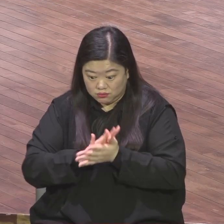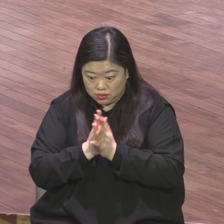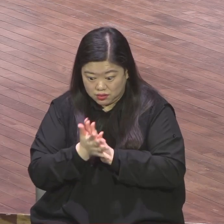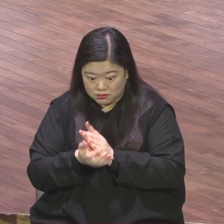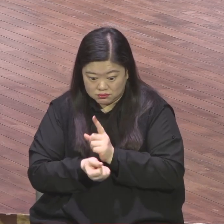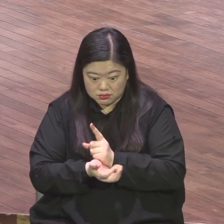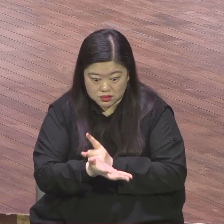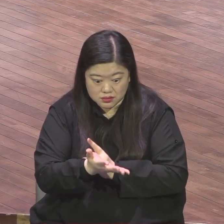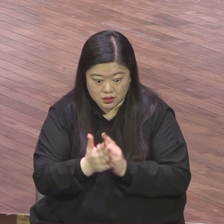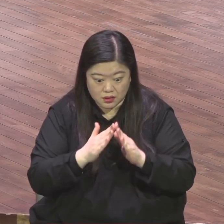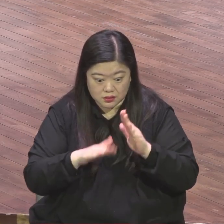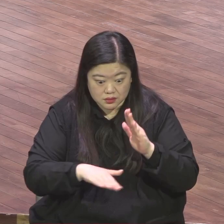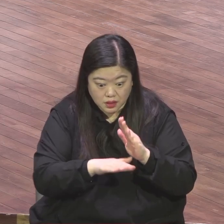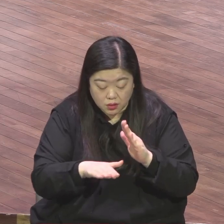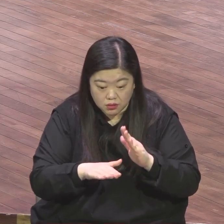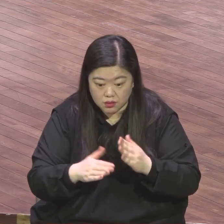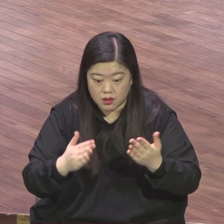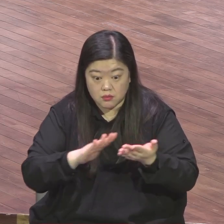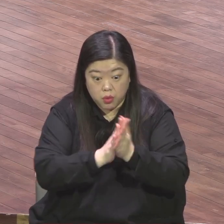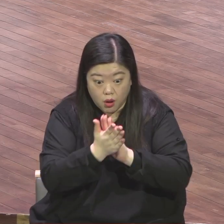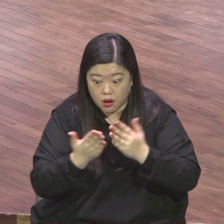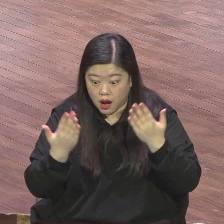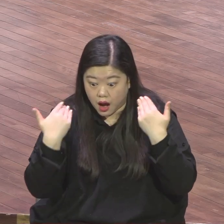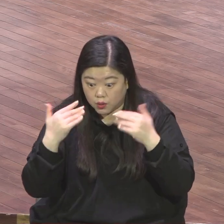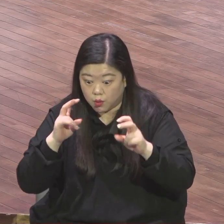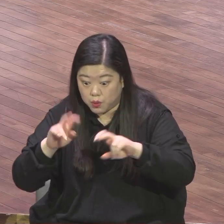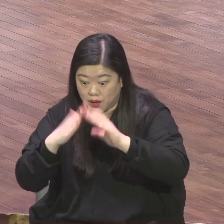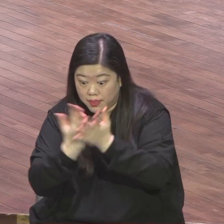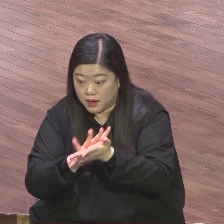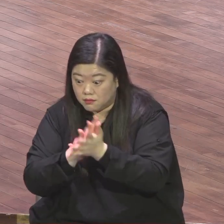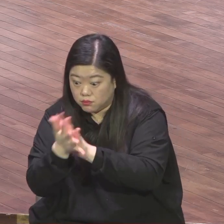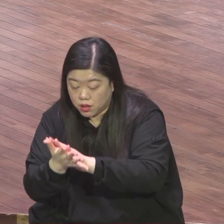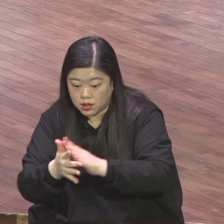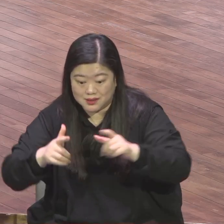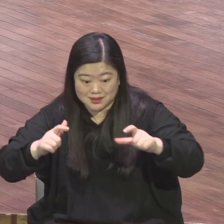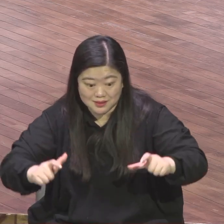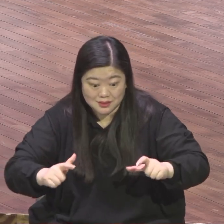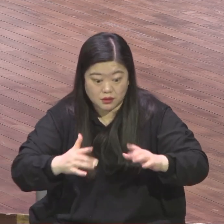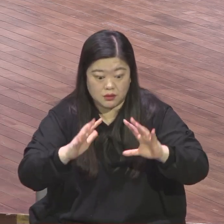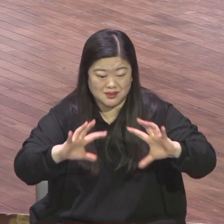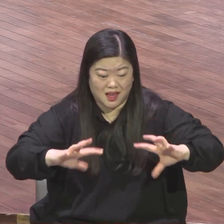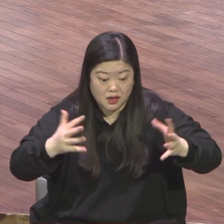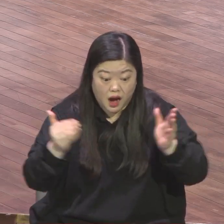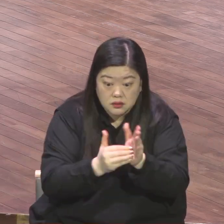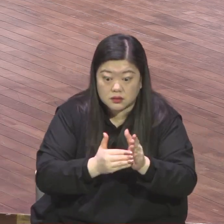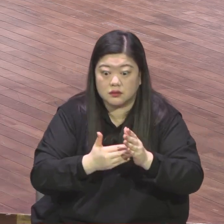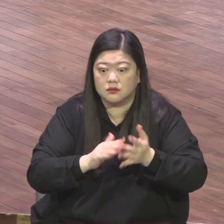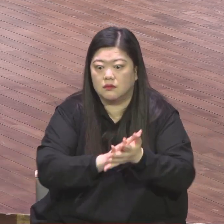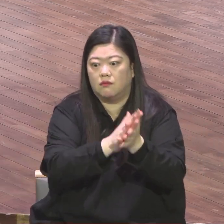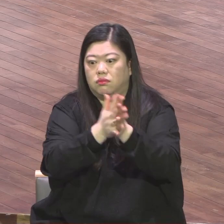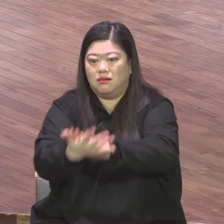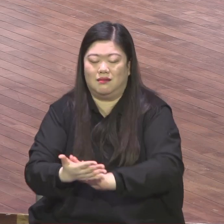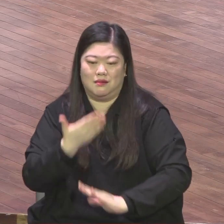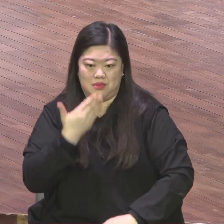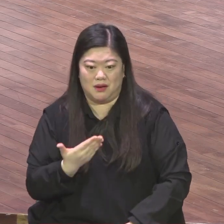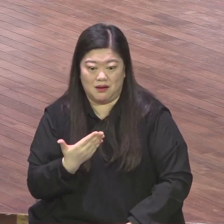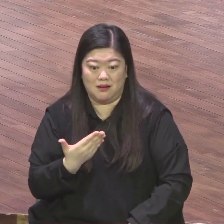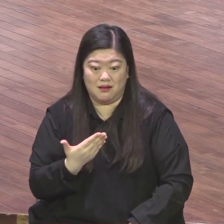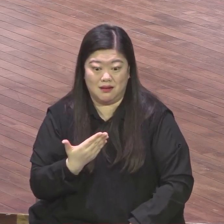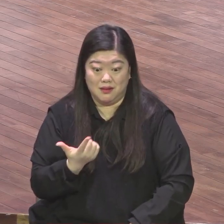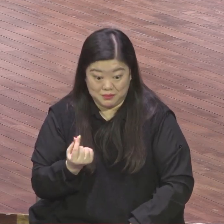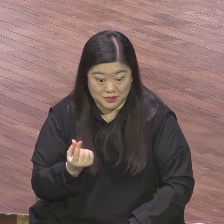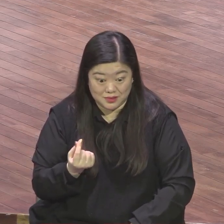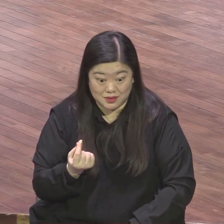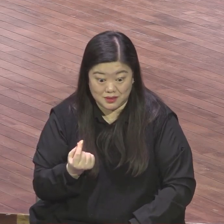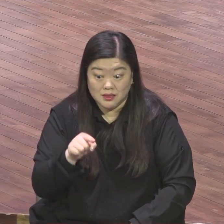그러나 가정이 교회에서부터 가정에서부터 교회로 교회에서부터 지역으로 지역에서부터 이제는 전 나라로 각 이웃으로 쭉쭉쭉쭉 나가는 겁니다.